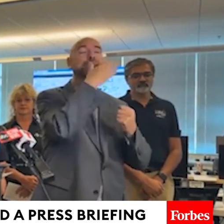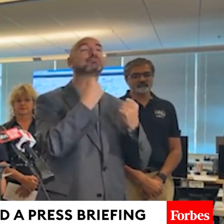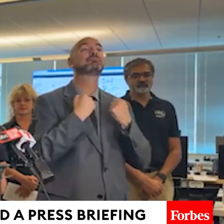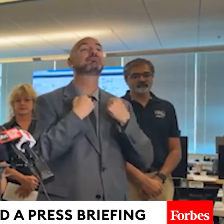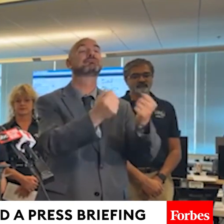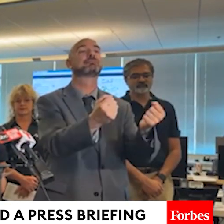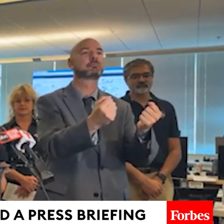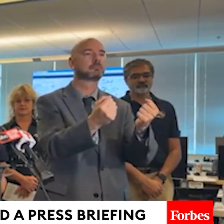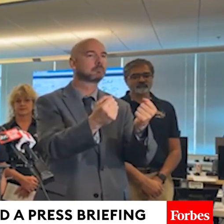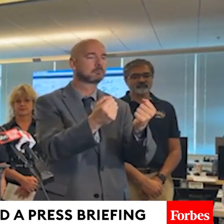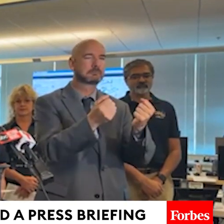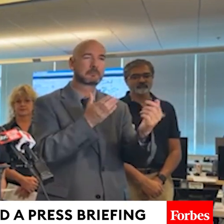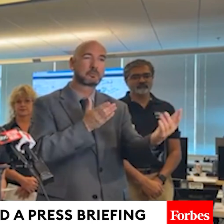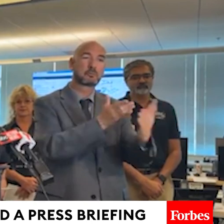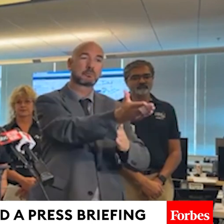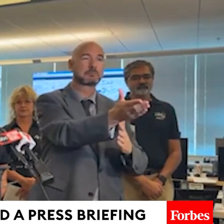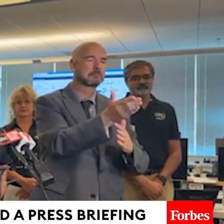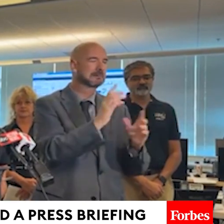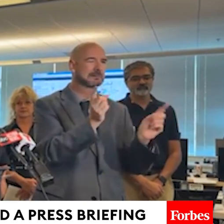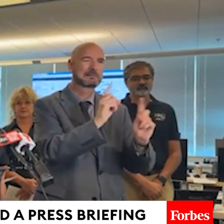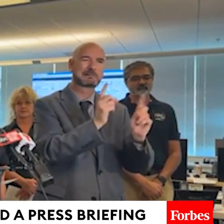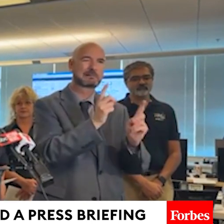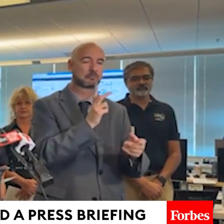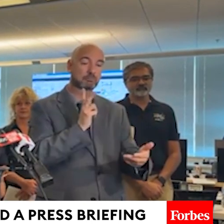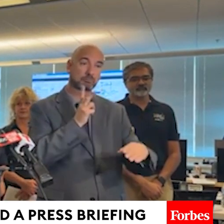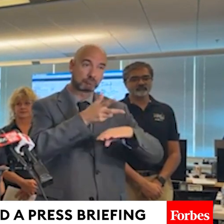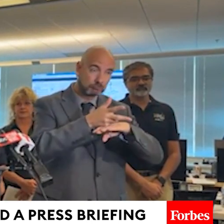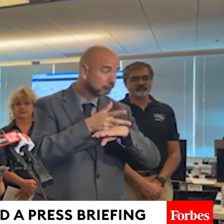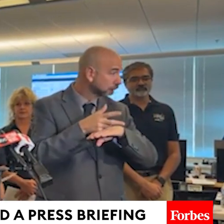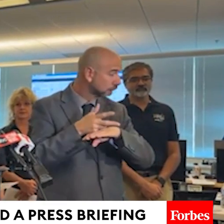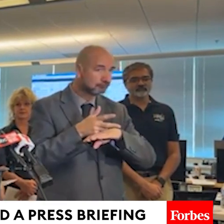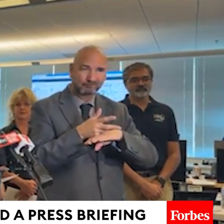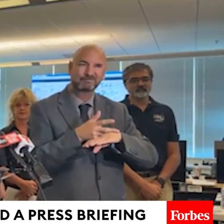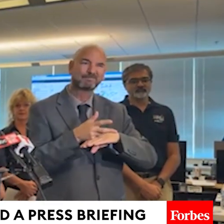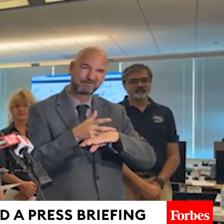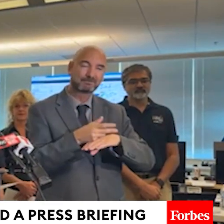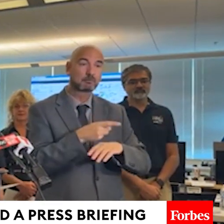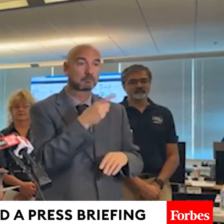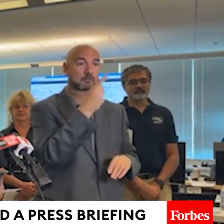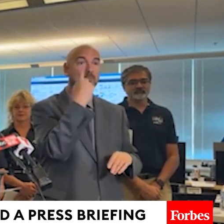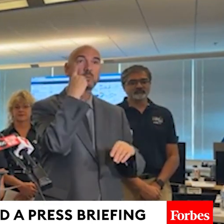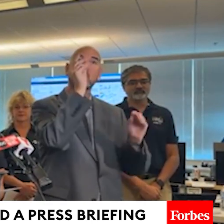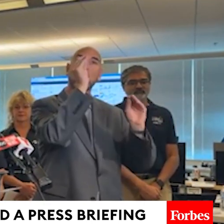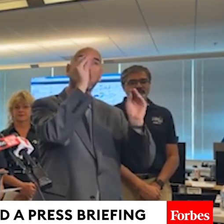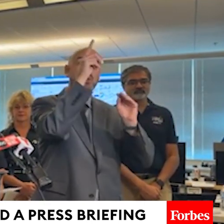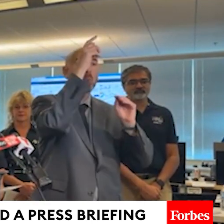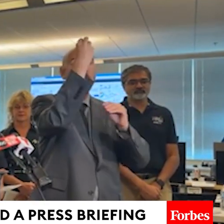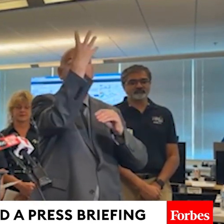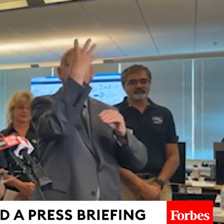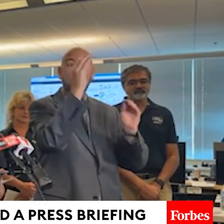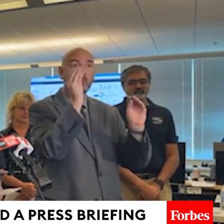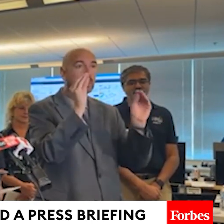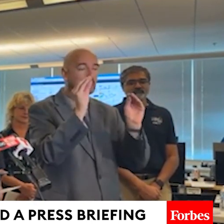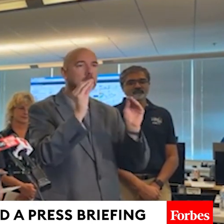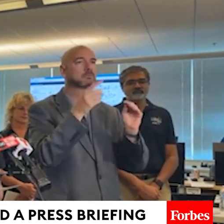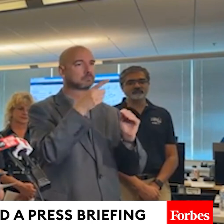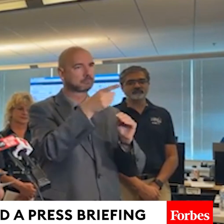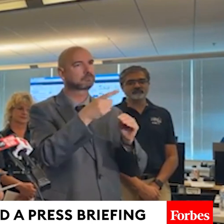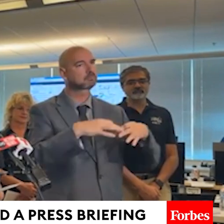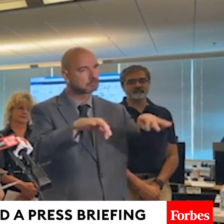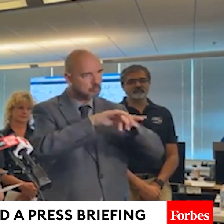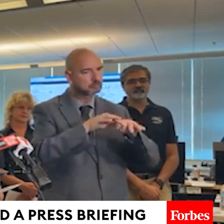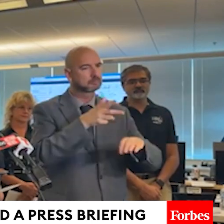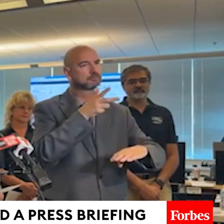y no están frenando. Así que por favor, si ve que un semáforo está apagado, es muy importante frenar